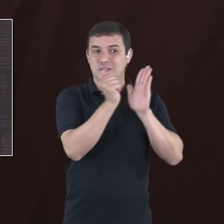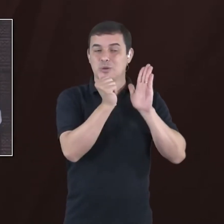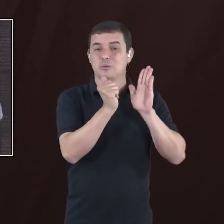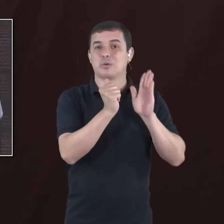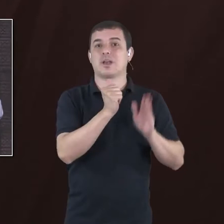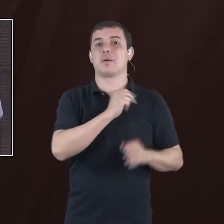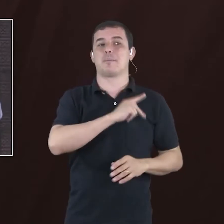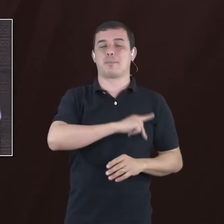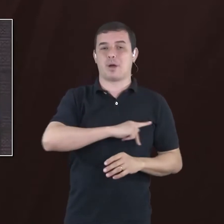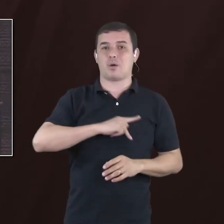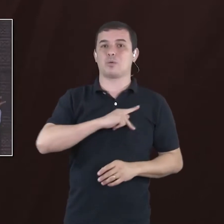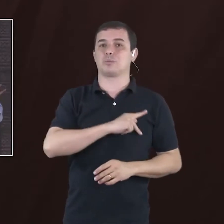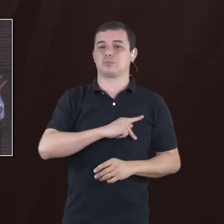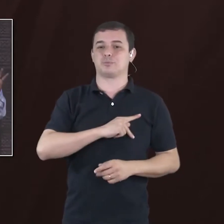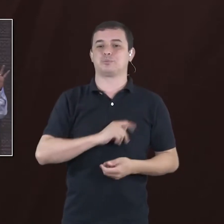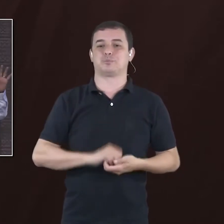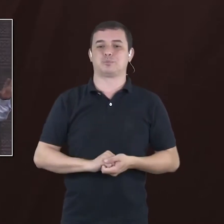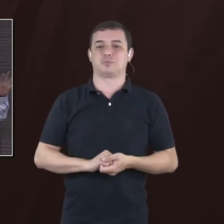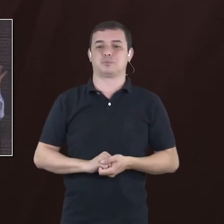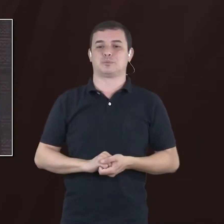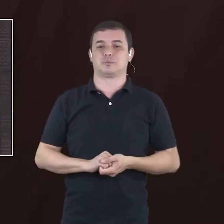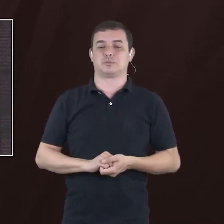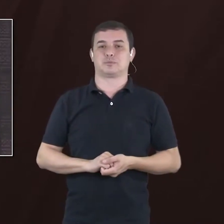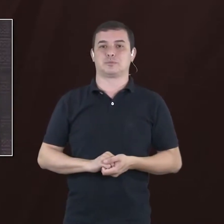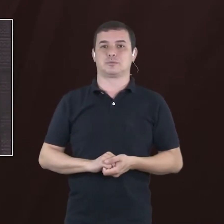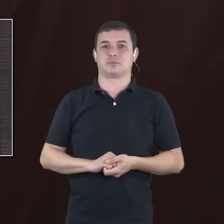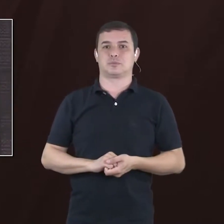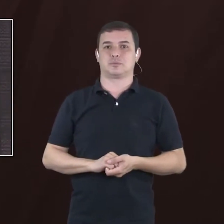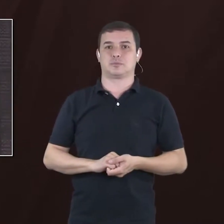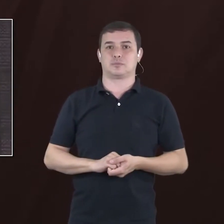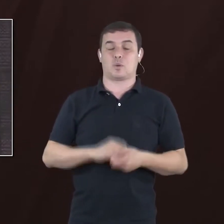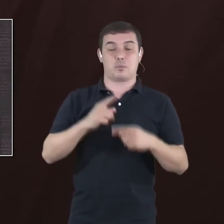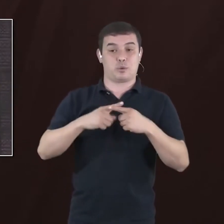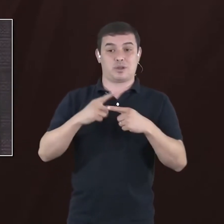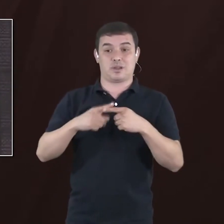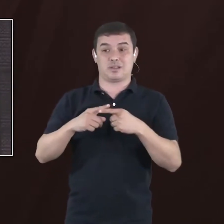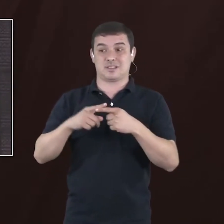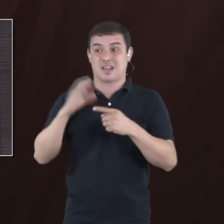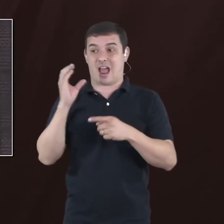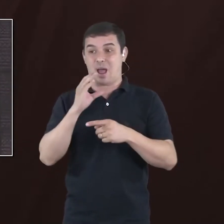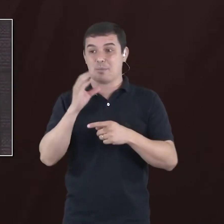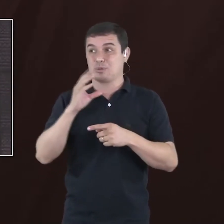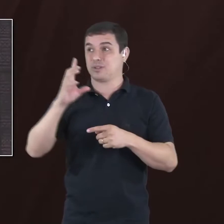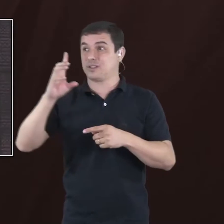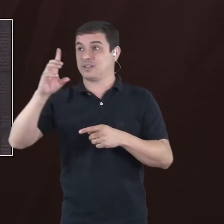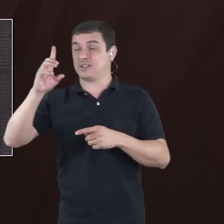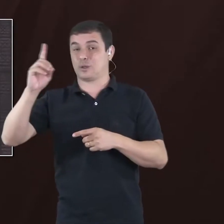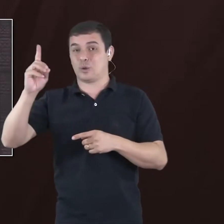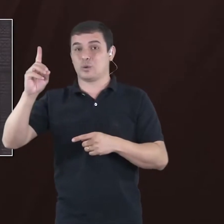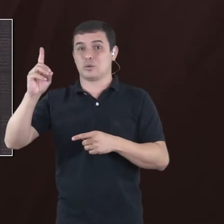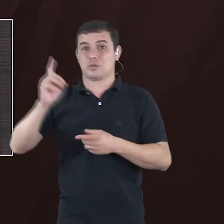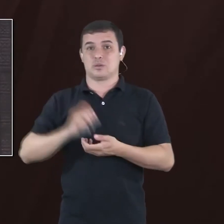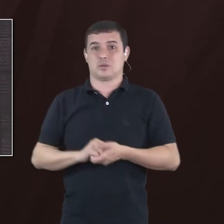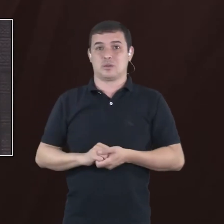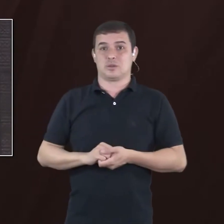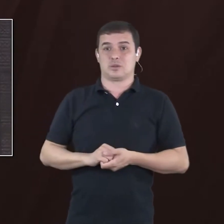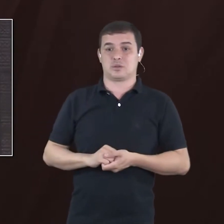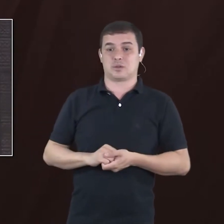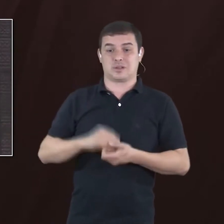não vamos conseguir terminar o que Deus tem para fazer. Tomara que a igreja, né,